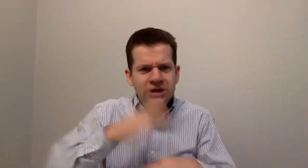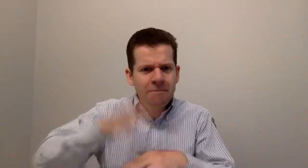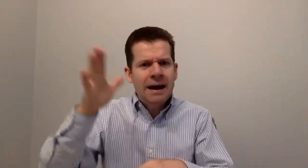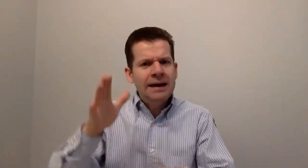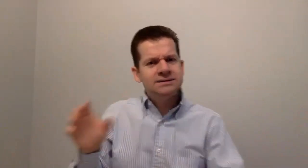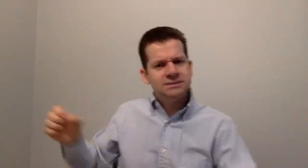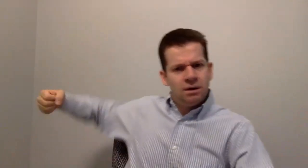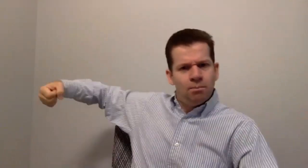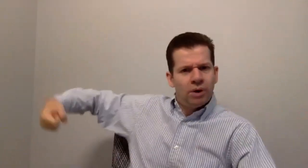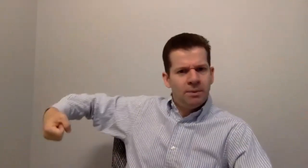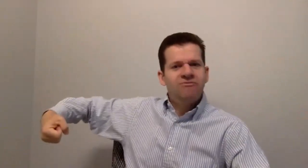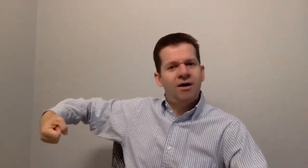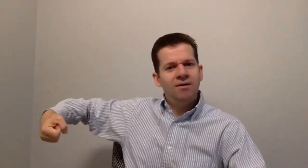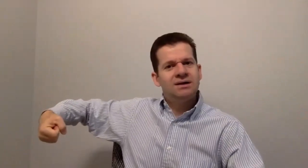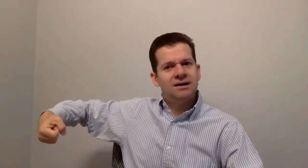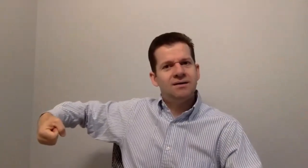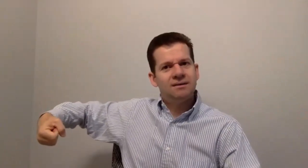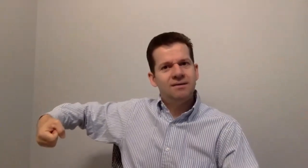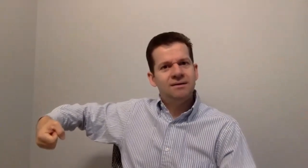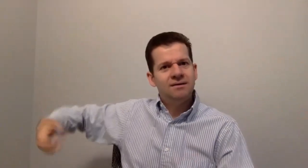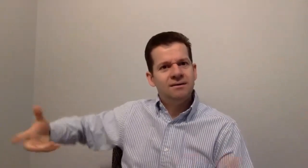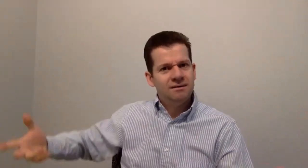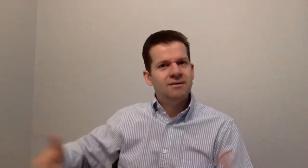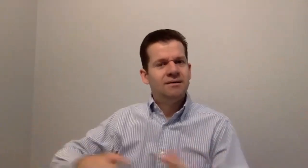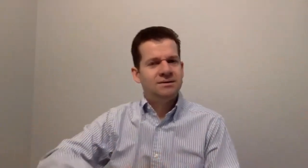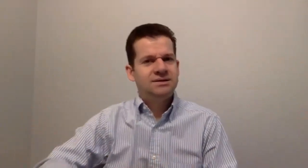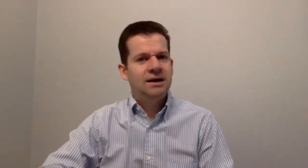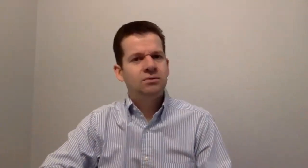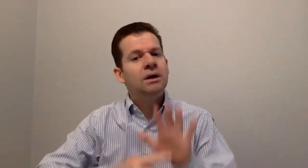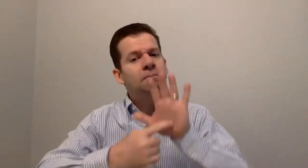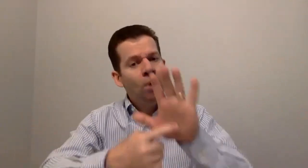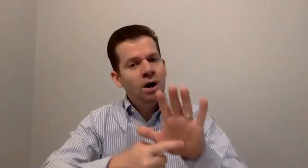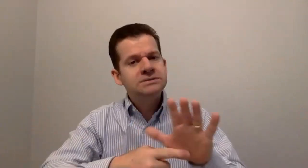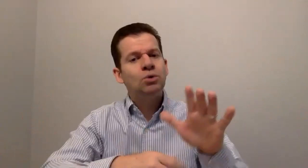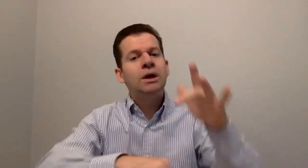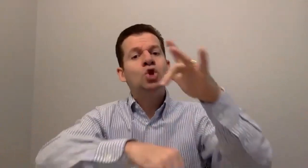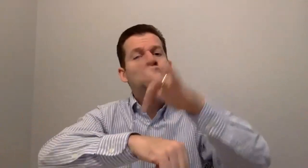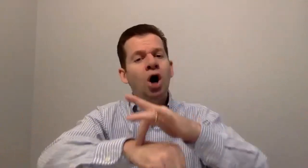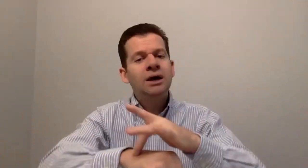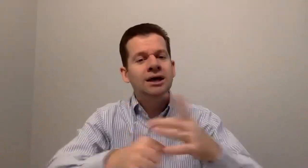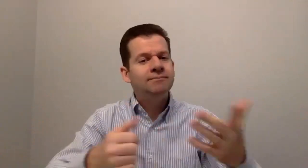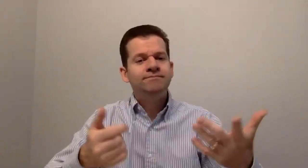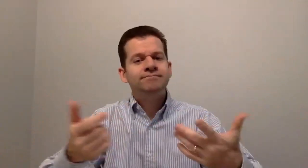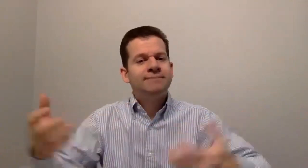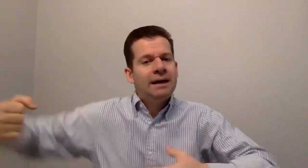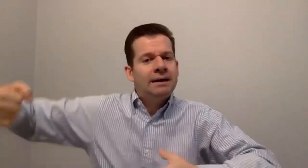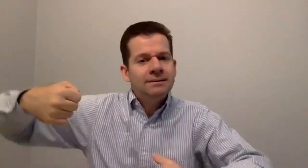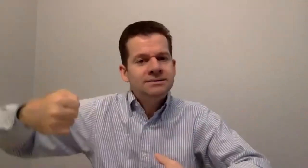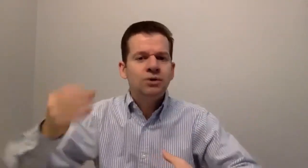Podia mais. Põe a mão em volta. Certo? Mostra o que toque. Certo?